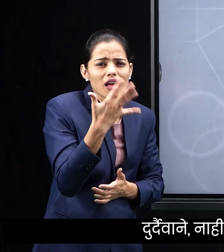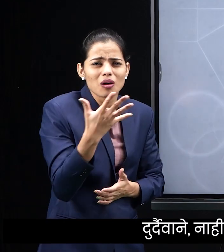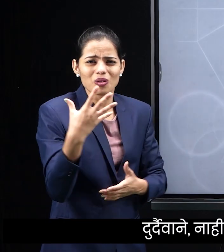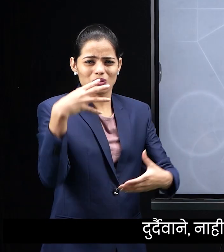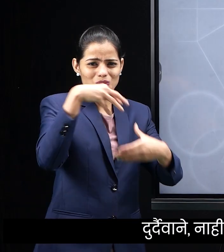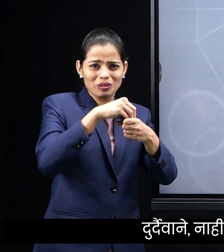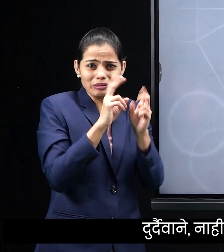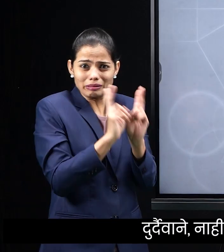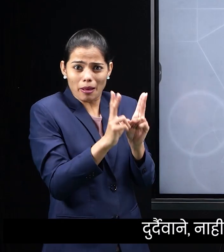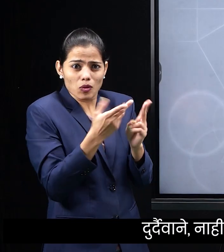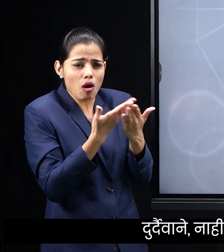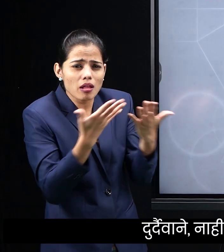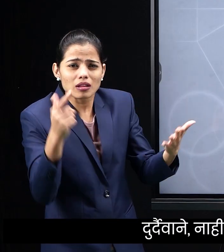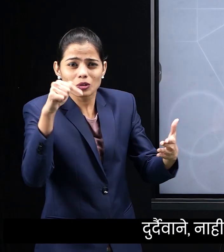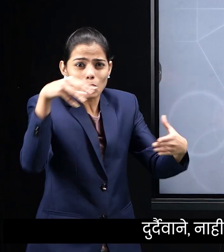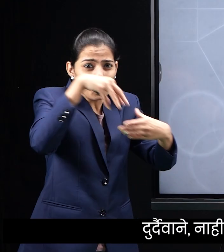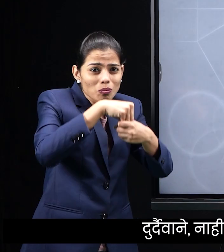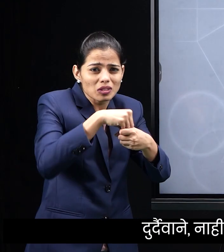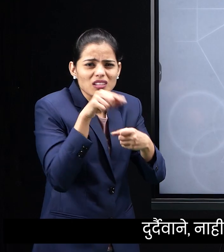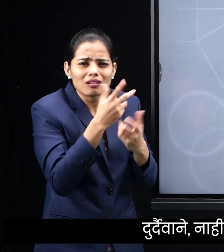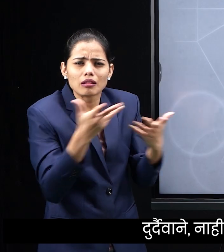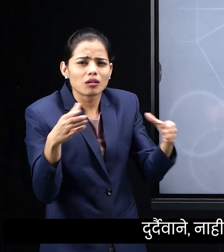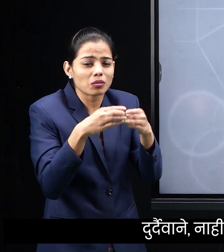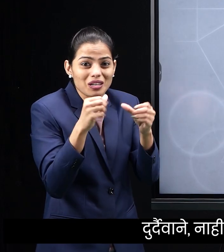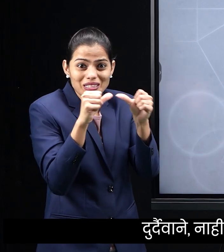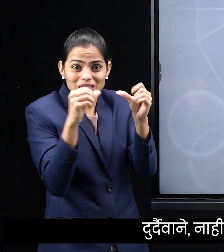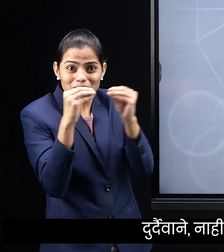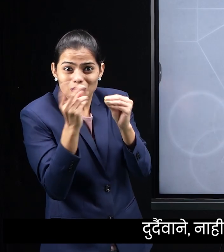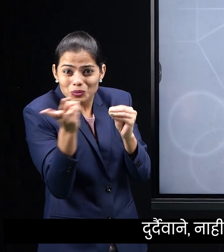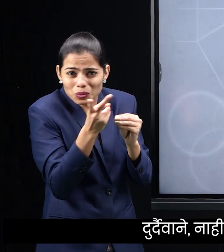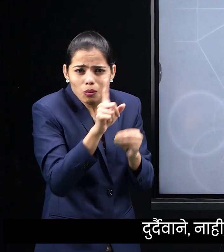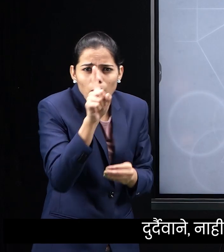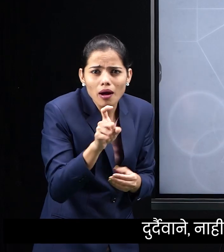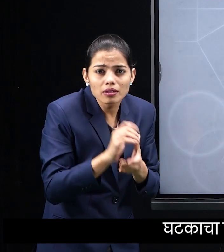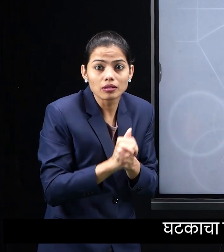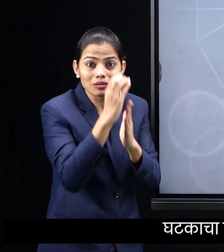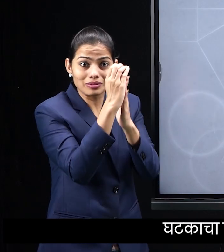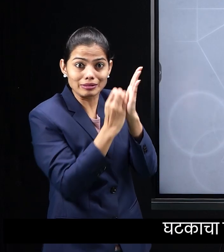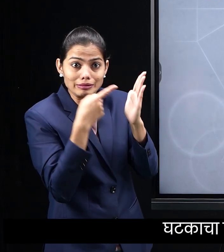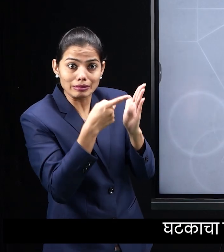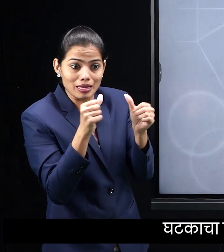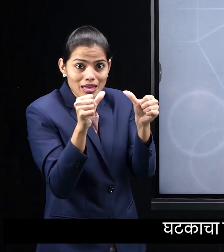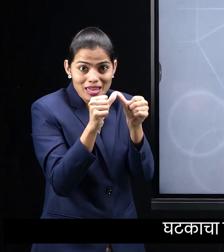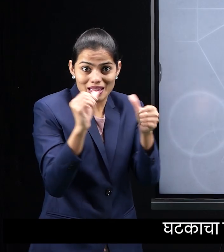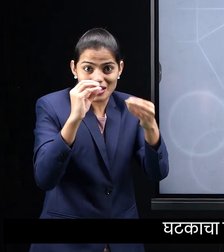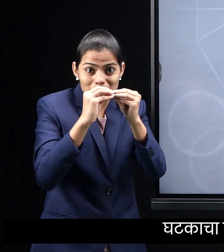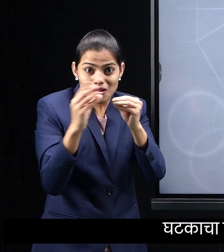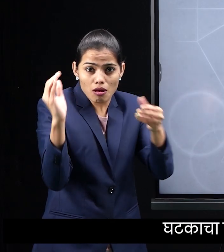दुर्दैवाने नाही. A आणि B दोघांनाही समान असलेल्या घटकाचा विचार करा. अर्थात तो